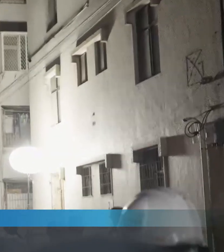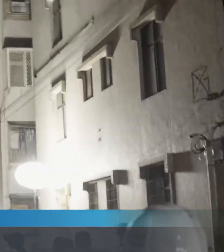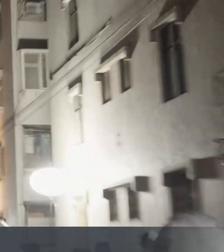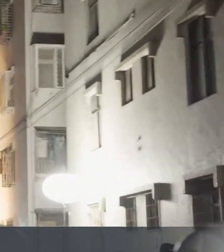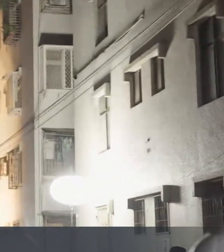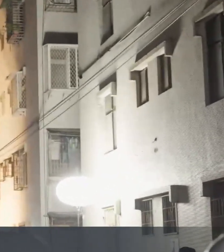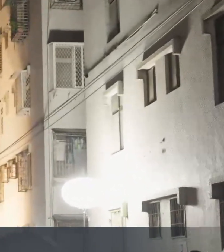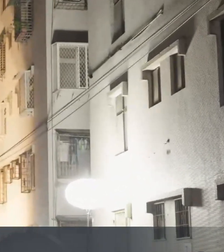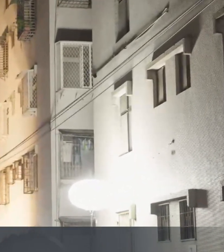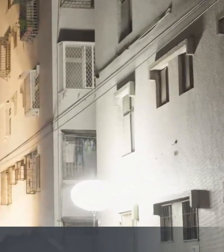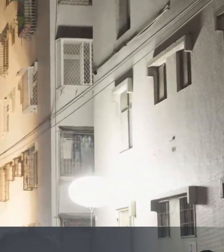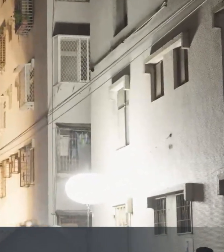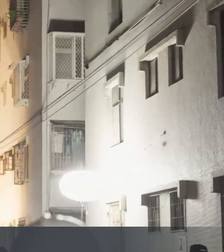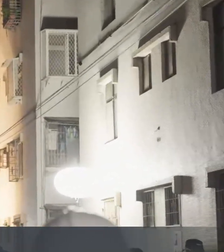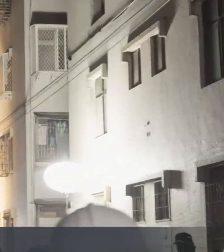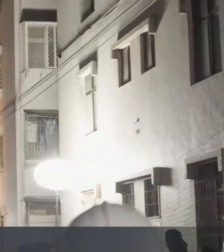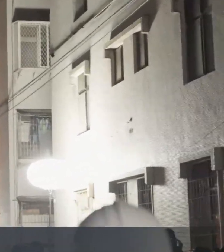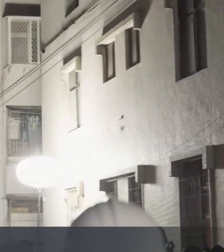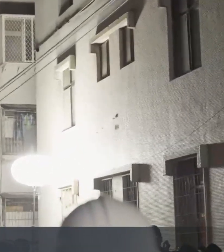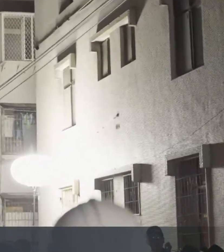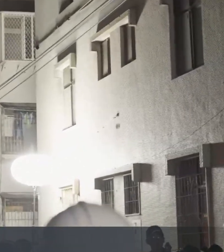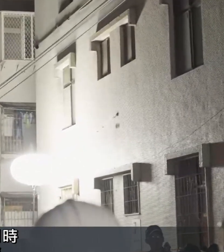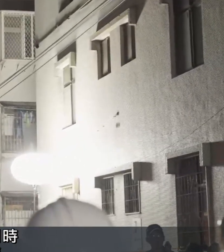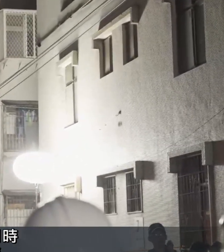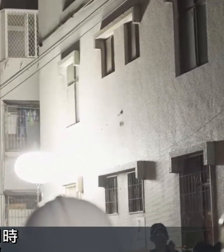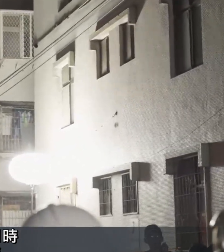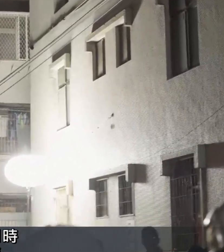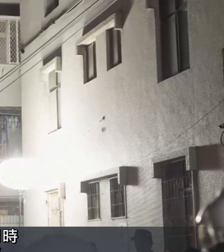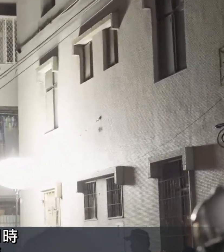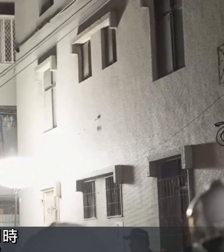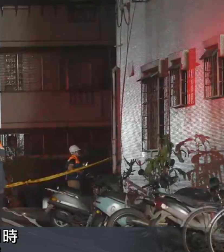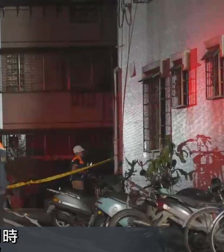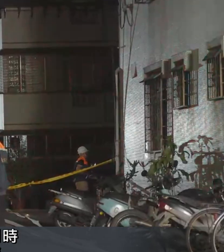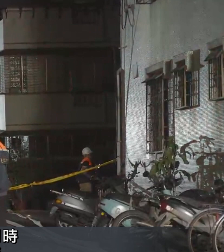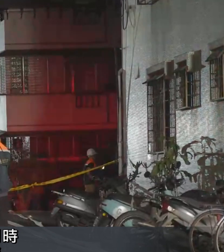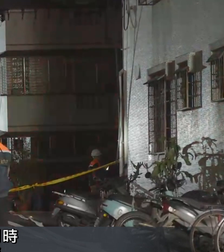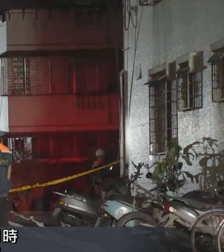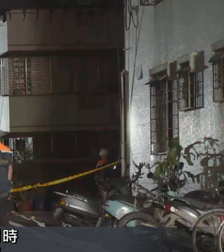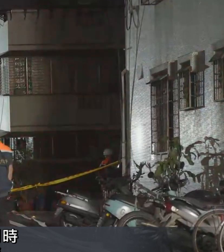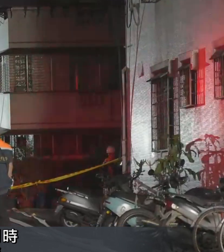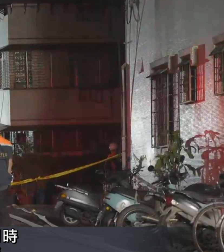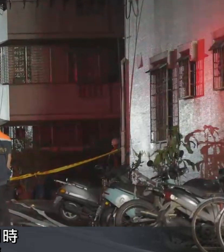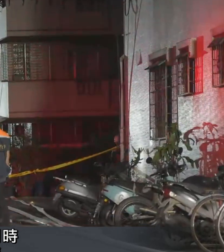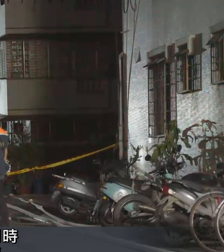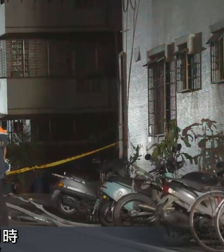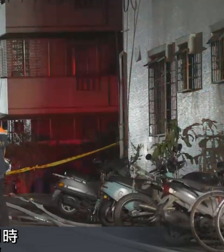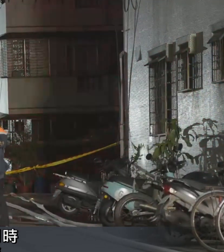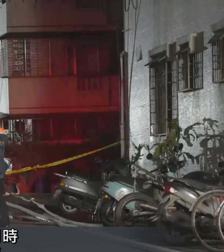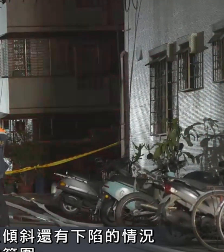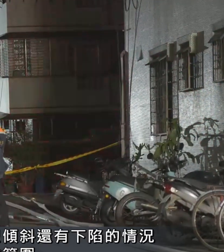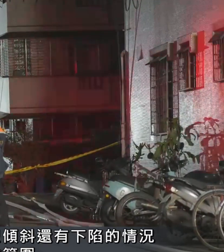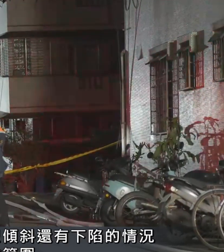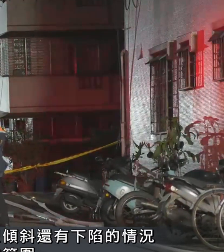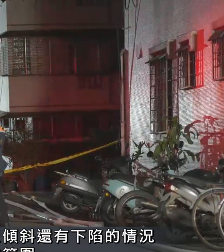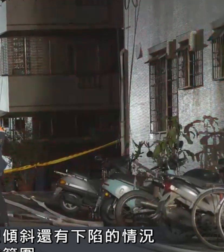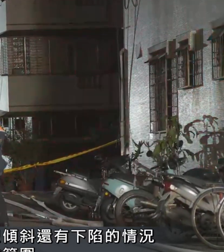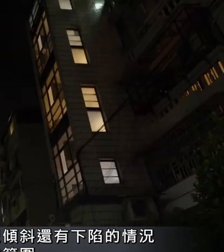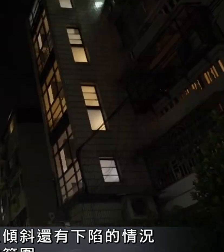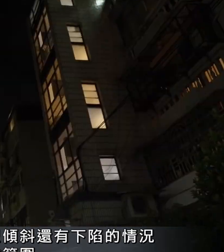们第一时间。 就在蒋万安受访的同时，现场再度传出声响。由于房屋现在不止倾斜，还